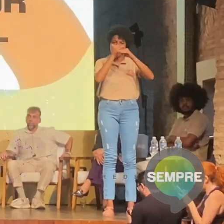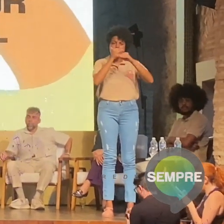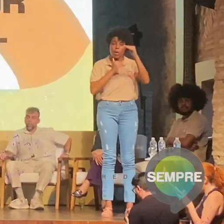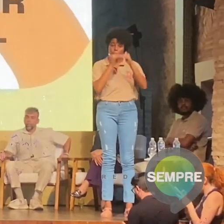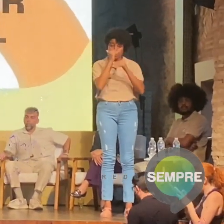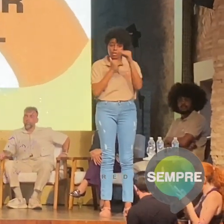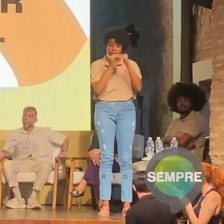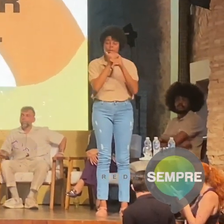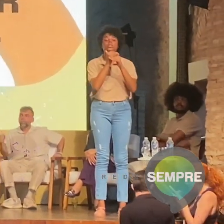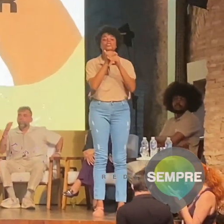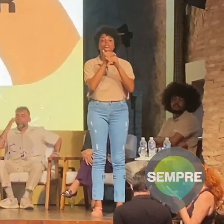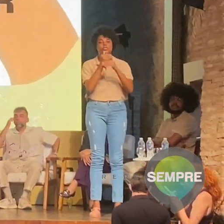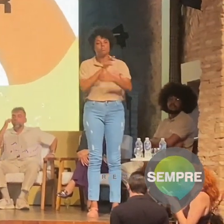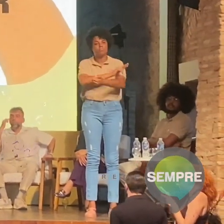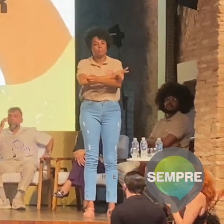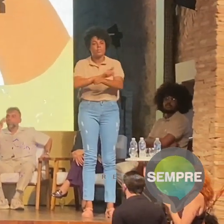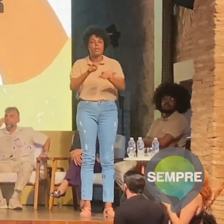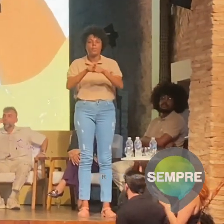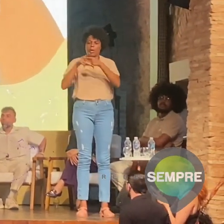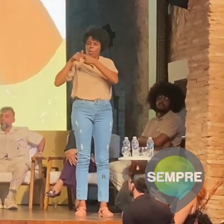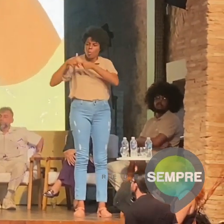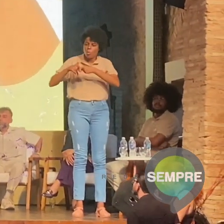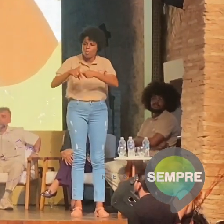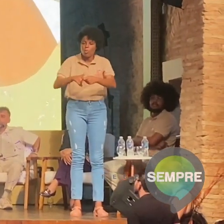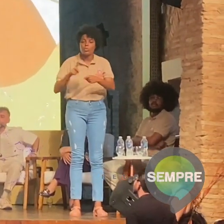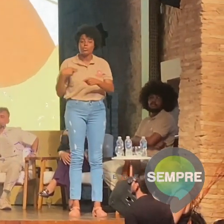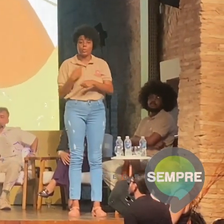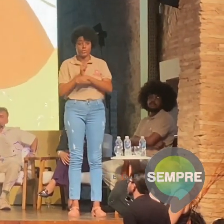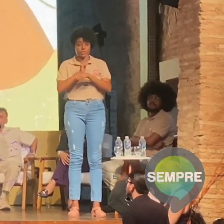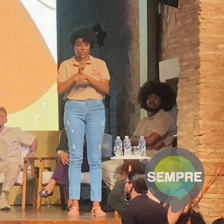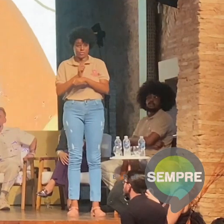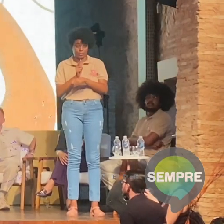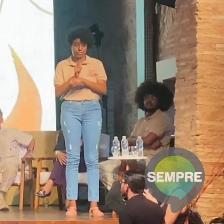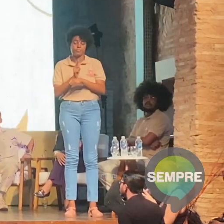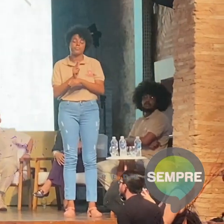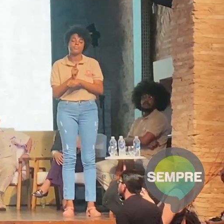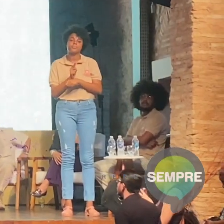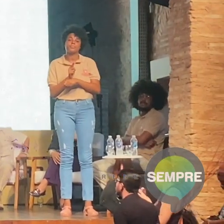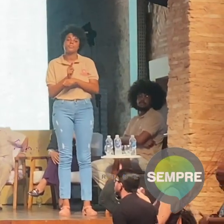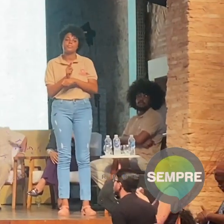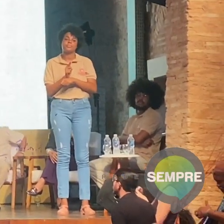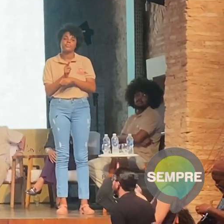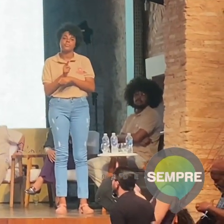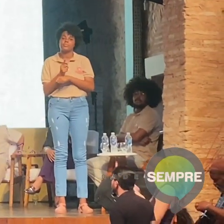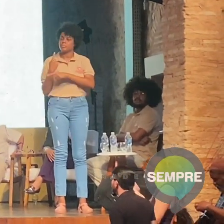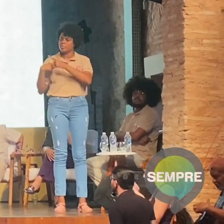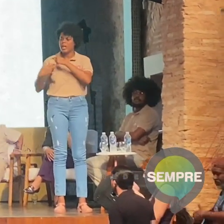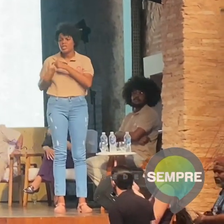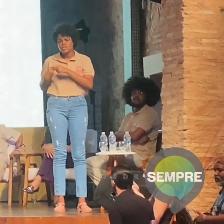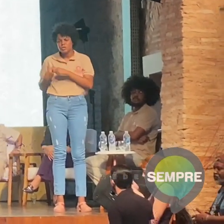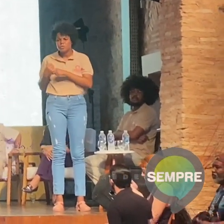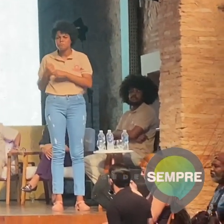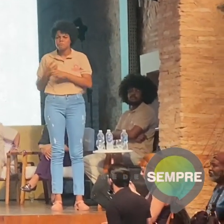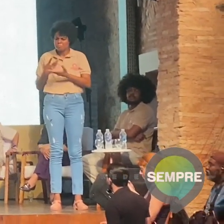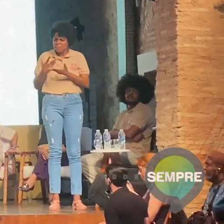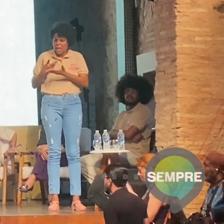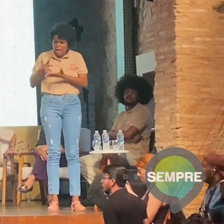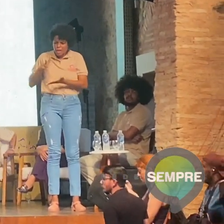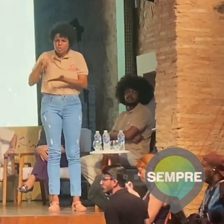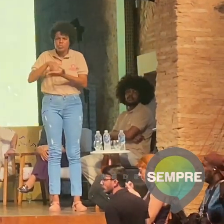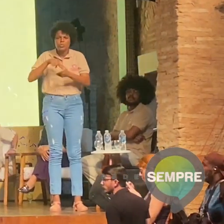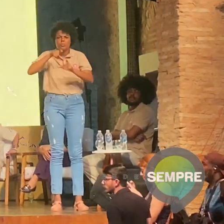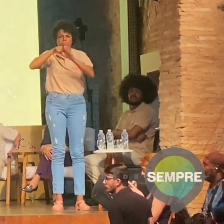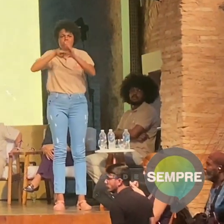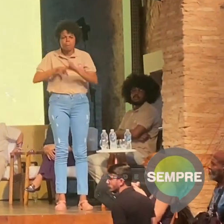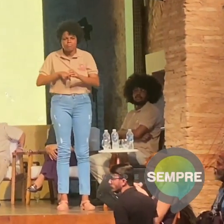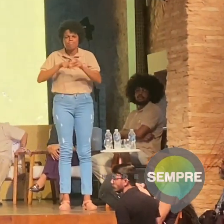racial e de reparação. A nossa gestão, desde o período que estamos à frente da prefeitura, mesmo passando